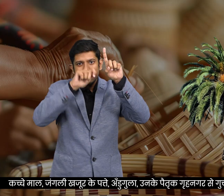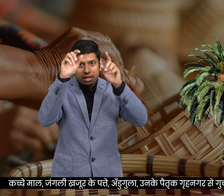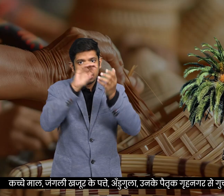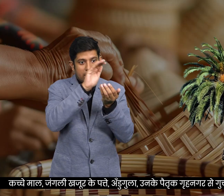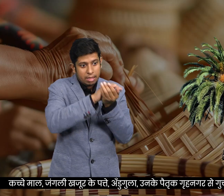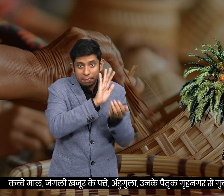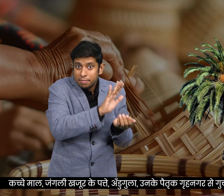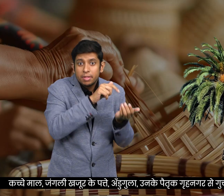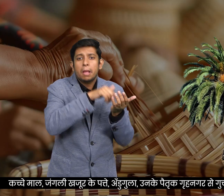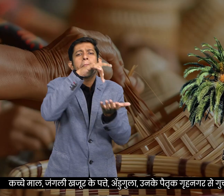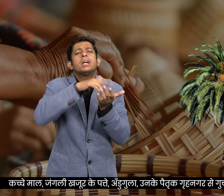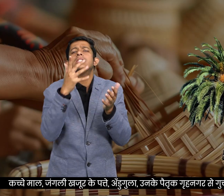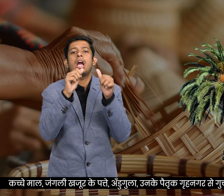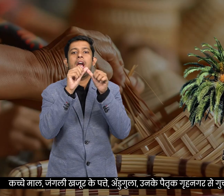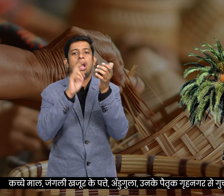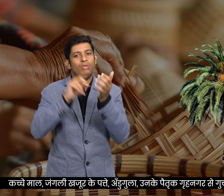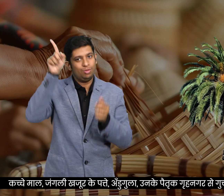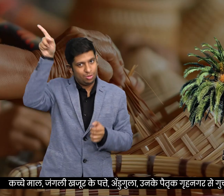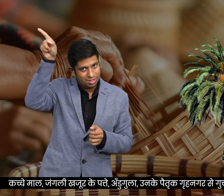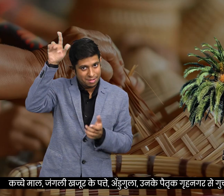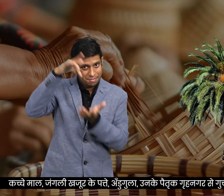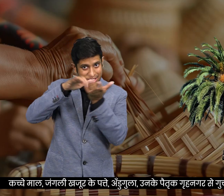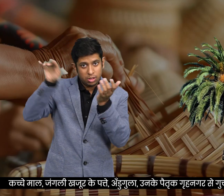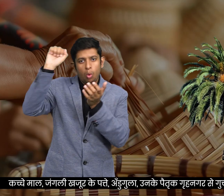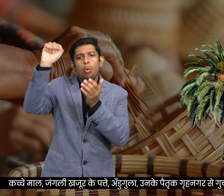एकत्र करते हैं।